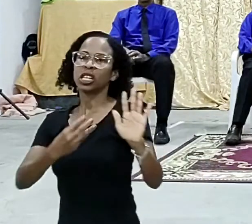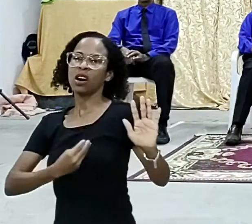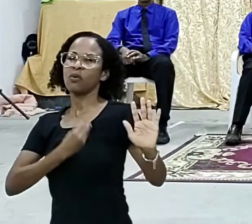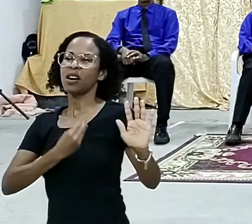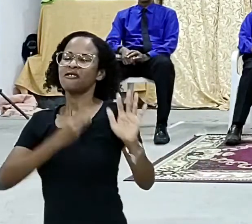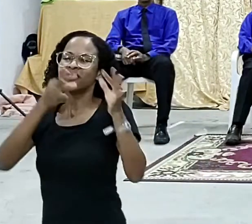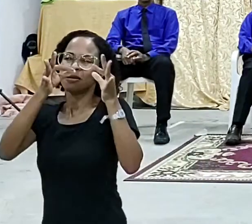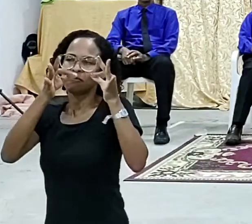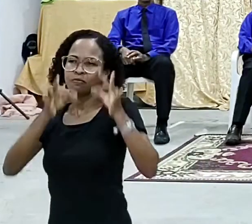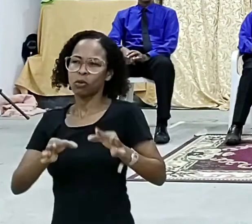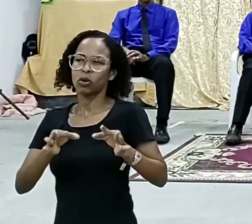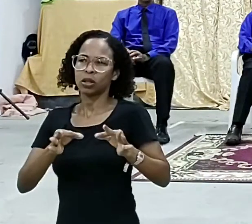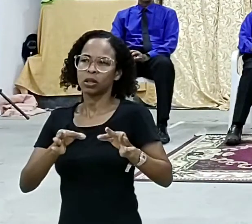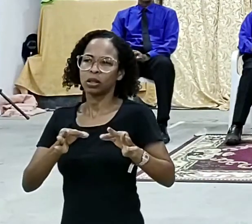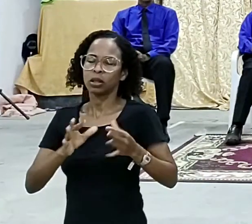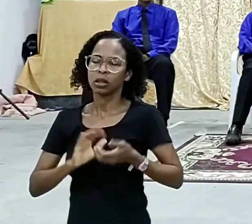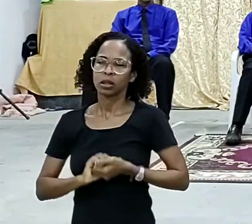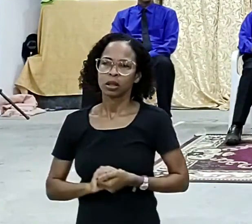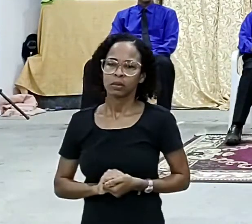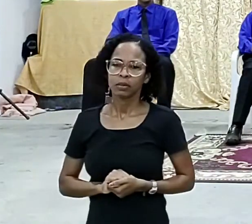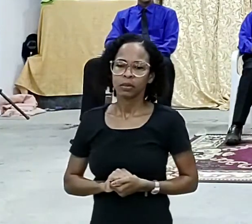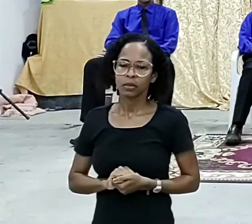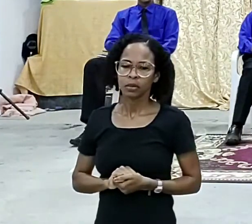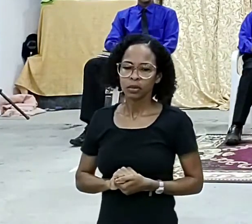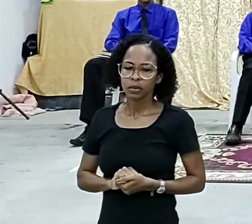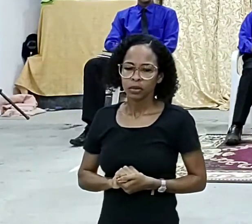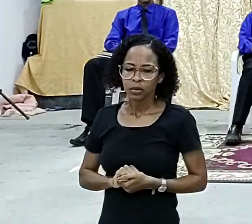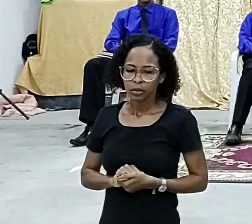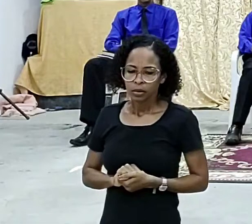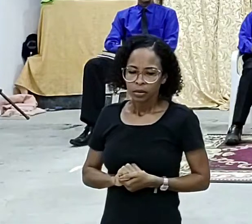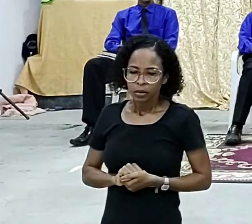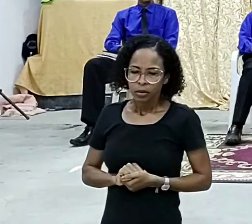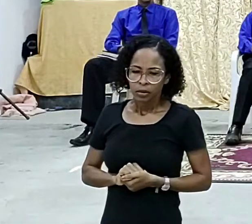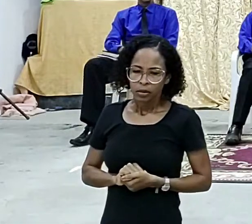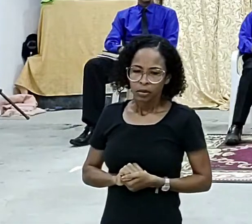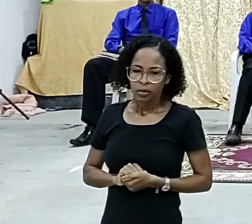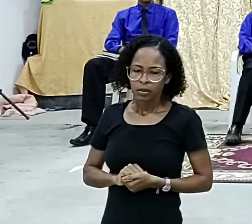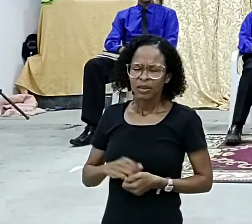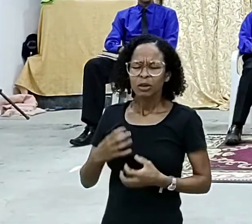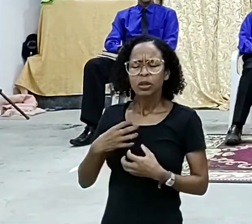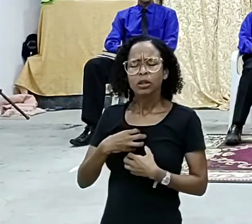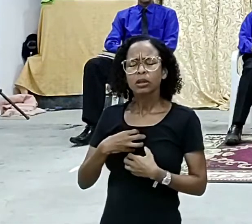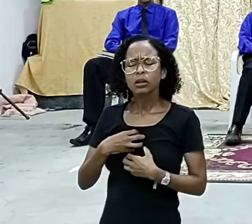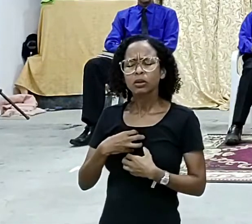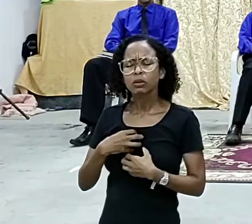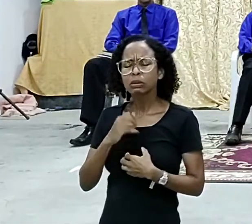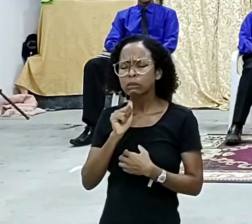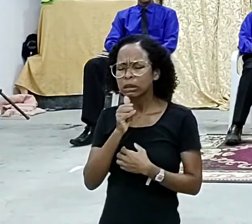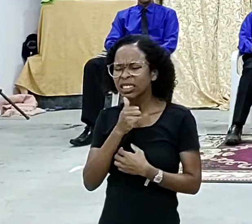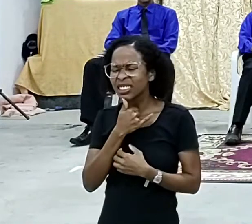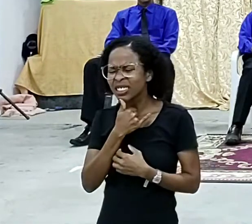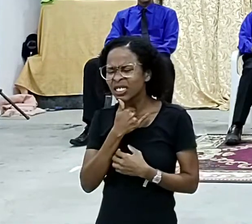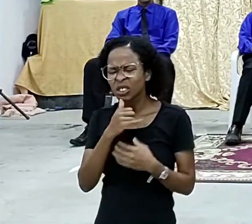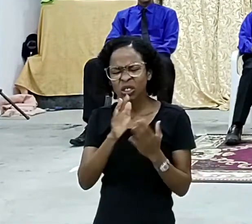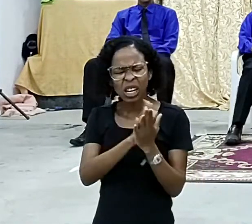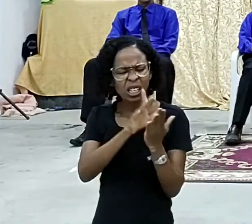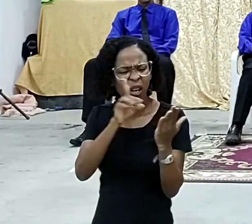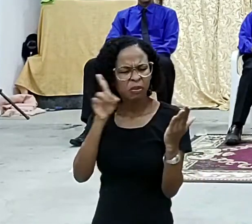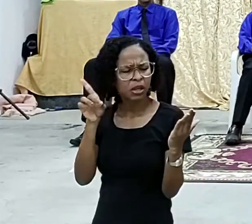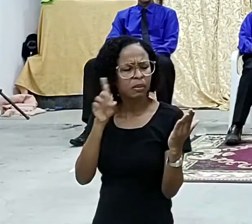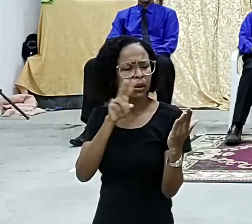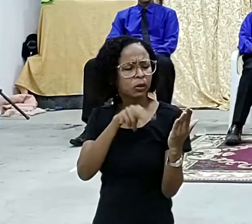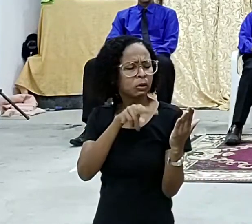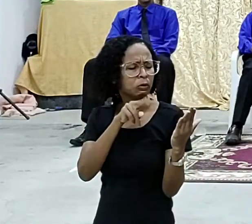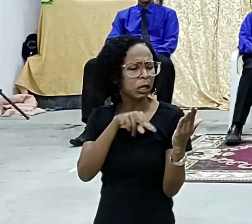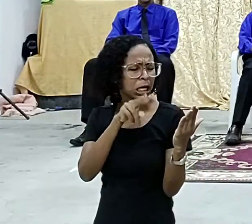É até triste em falar, está lá no livro de Ezequiel, o